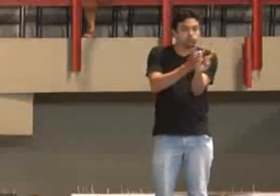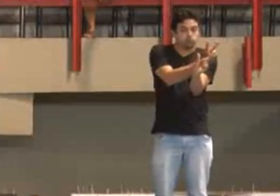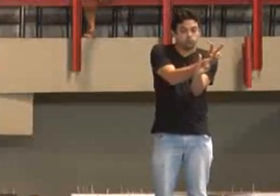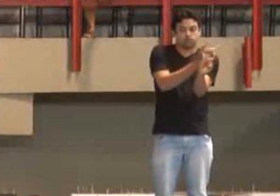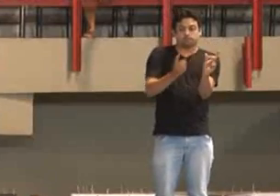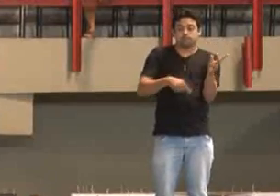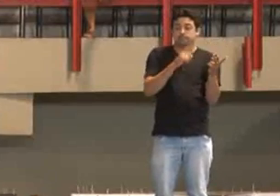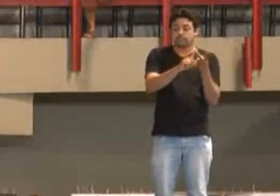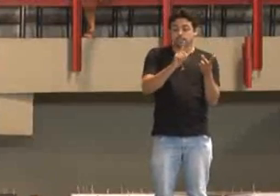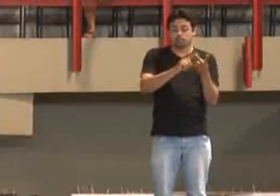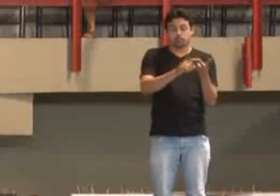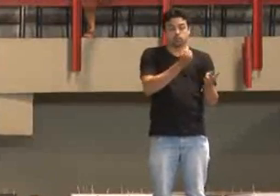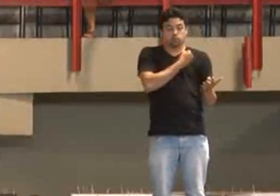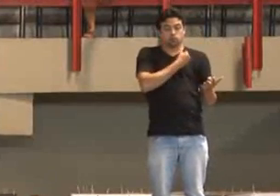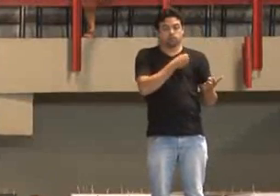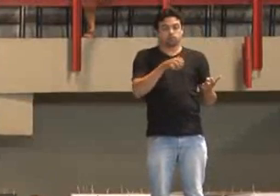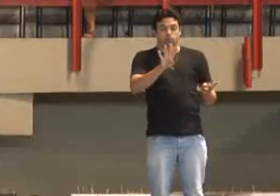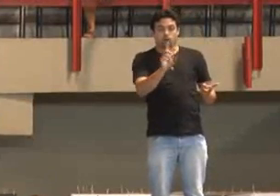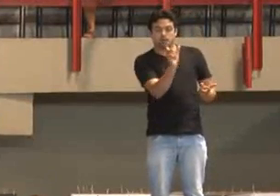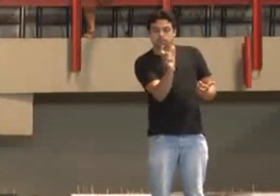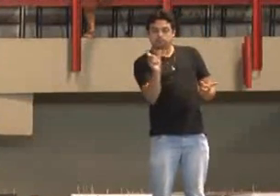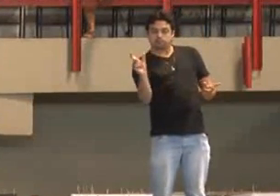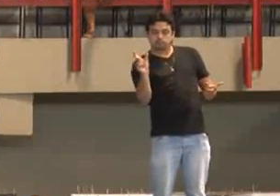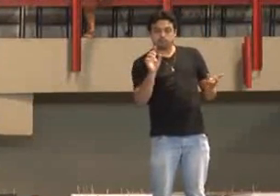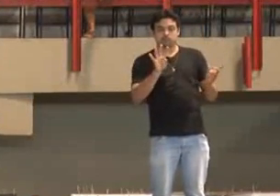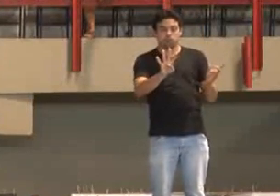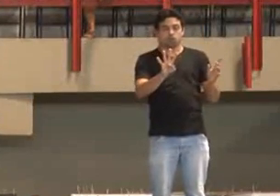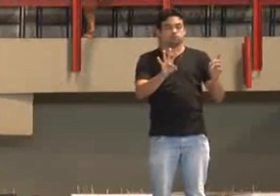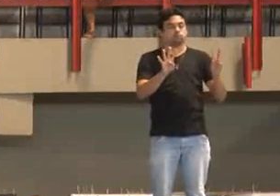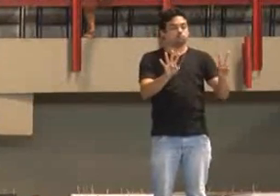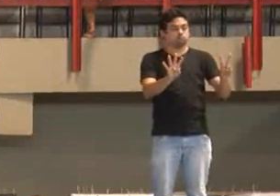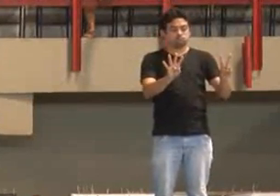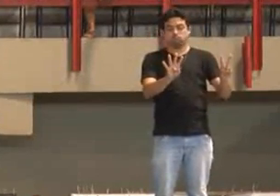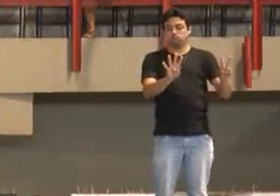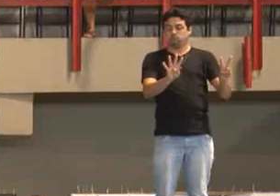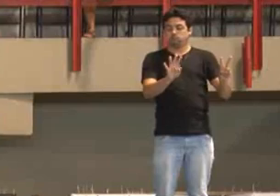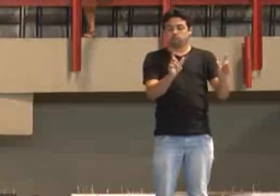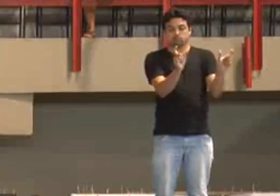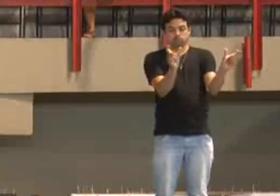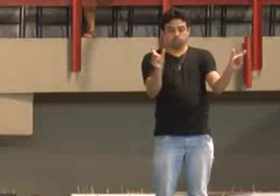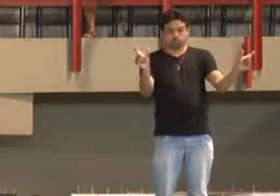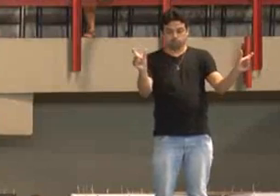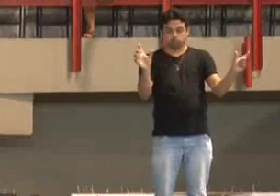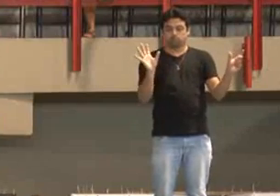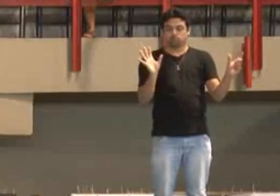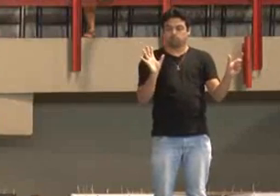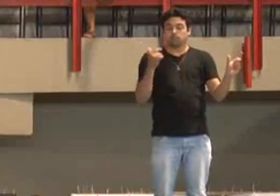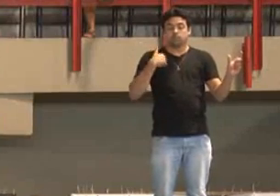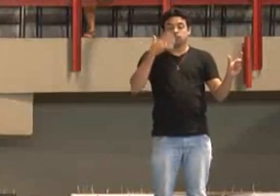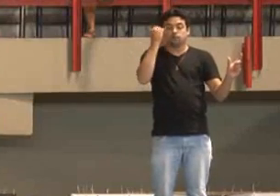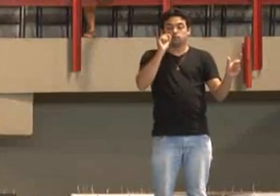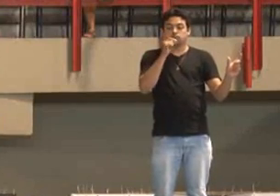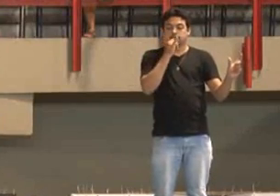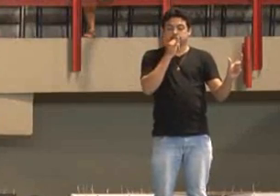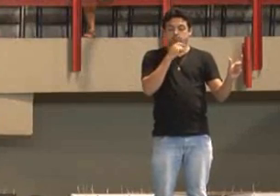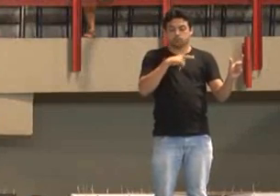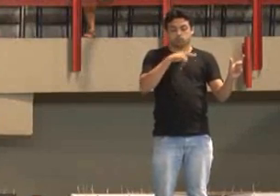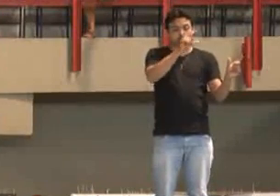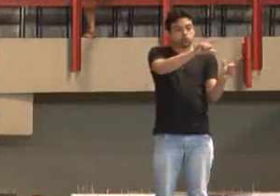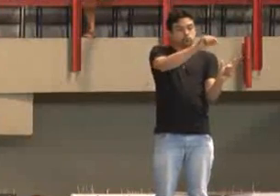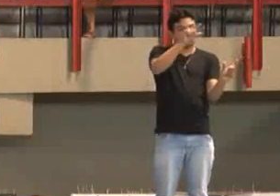eu vou colocar um espaço também para os algarismos. São 4 algarismos, tá certo? Então, o que é que eu tenho que fazer agora? Eu tenho que escolher aqui,